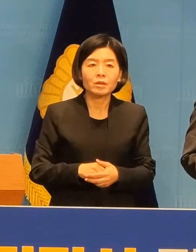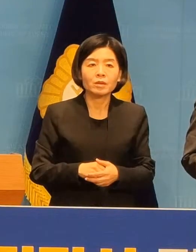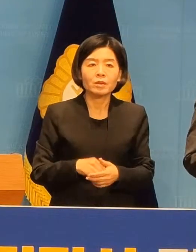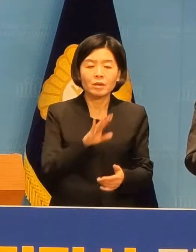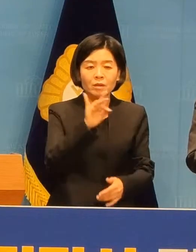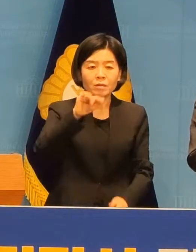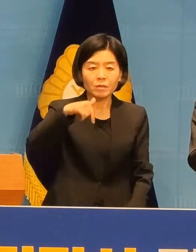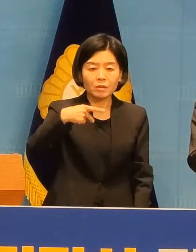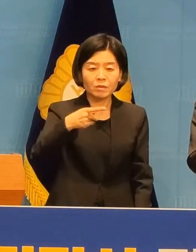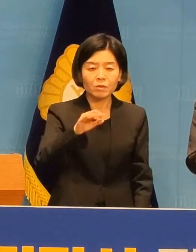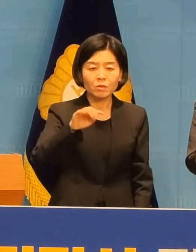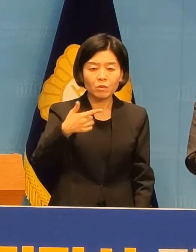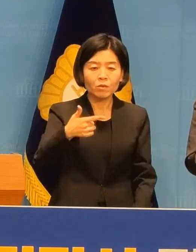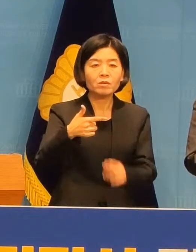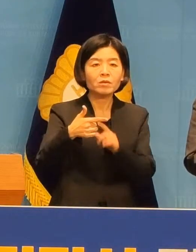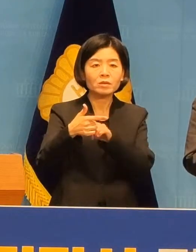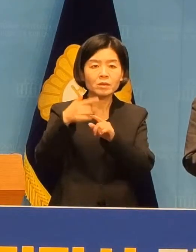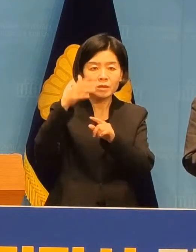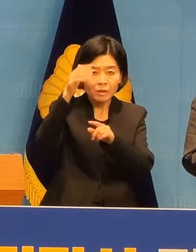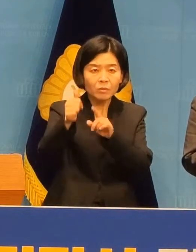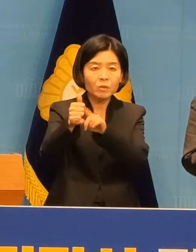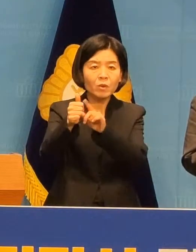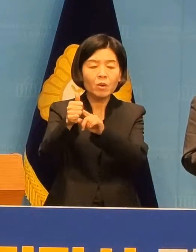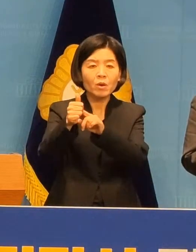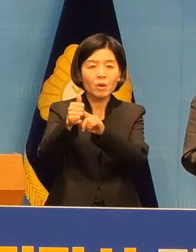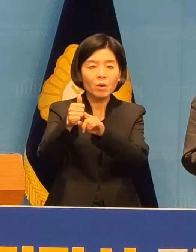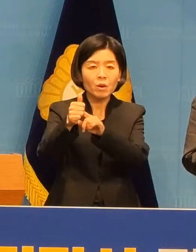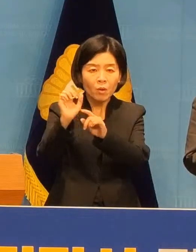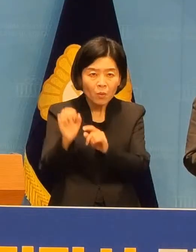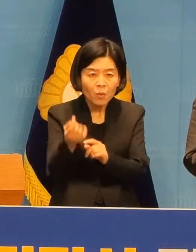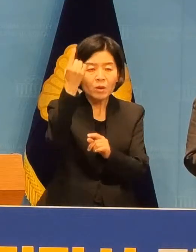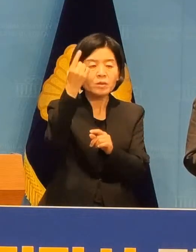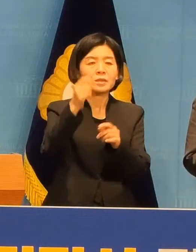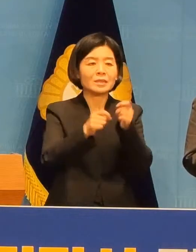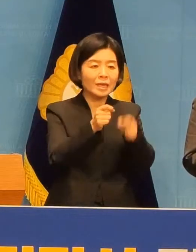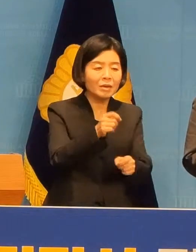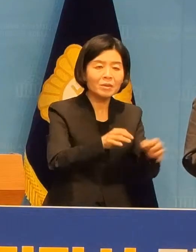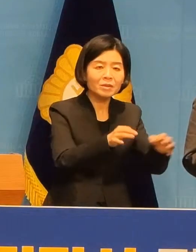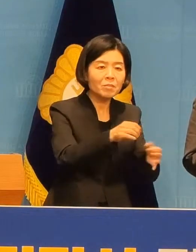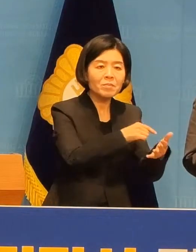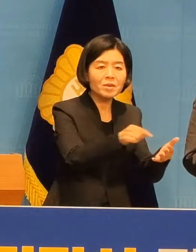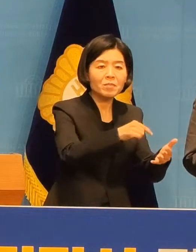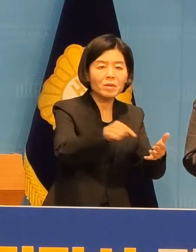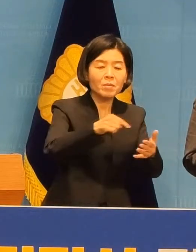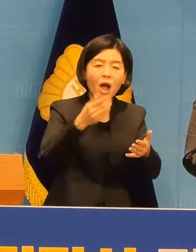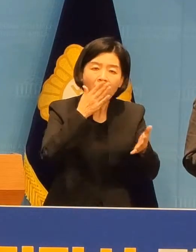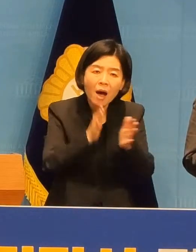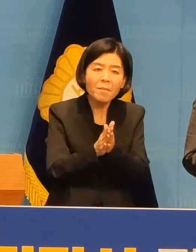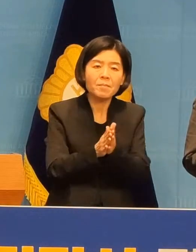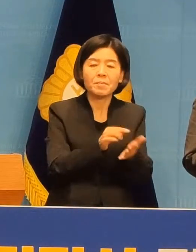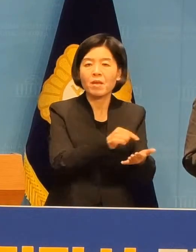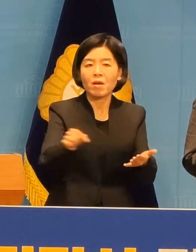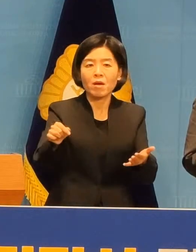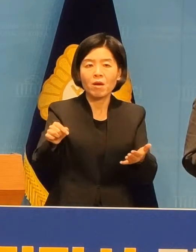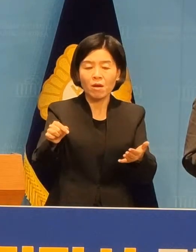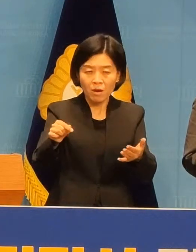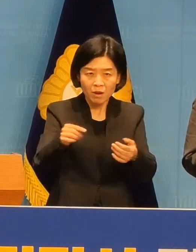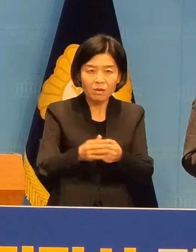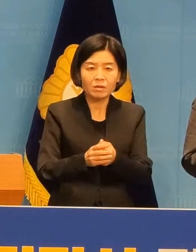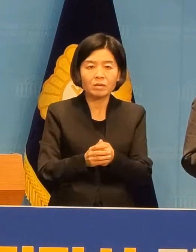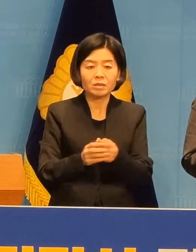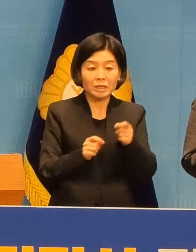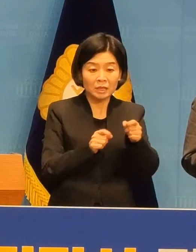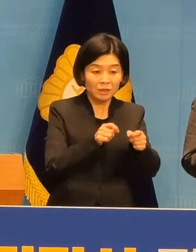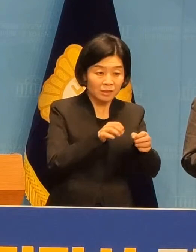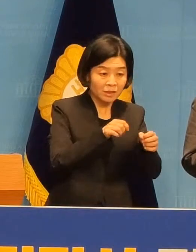백종원 대표의 오너리스크가 가맹점 피해를 키우고 있으며 동일 본사 브랜드 간 출점 경쟁으로 점주 간